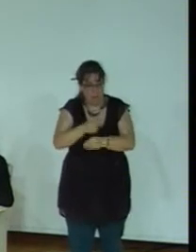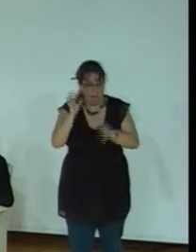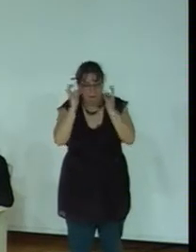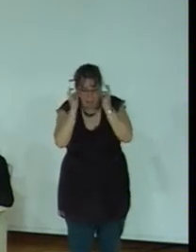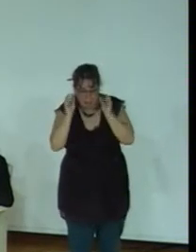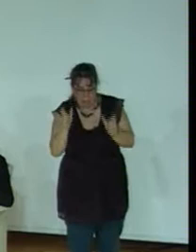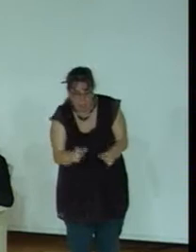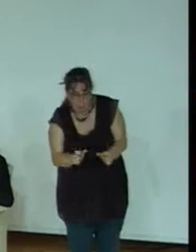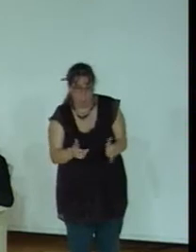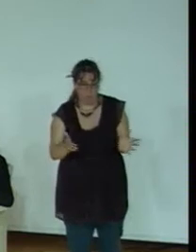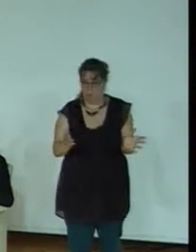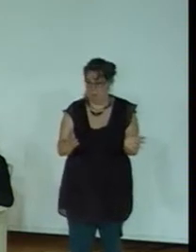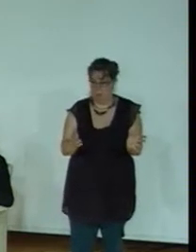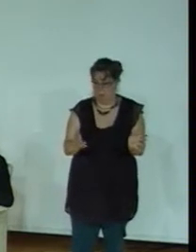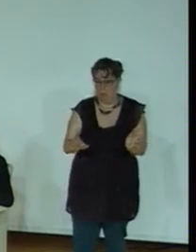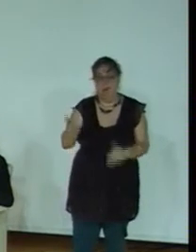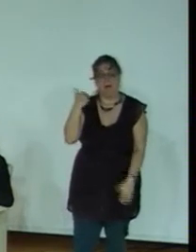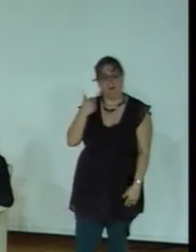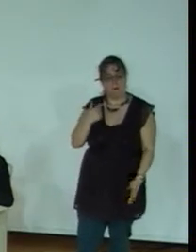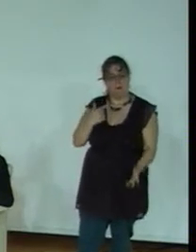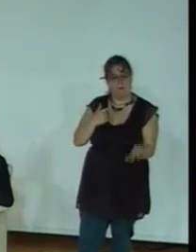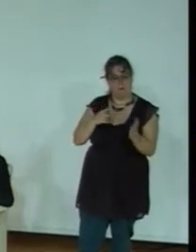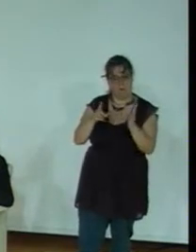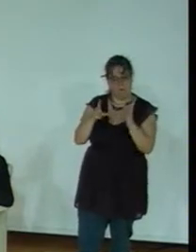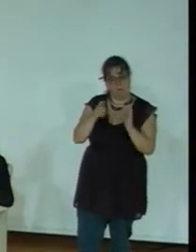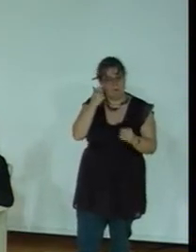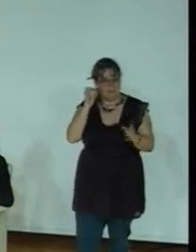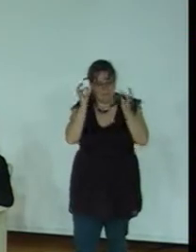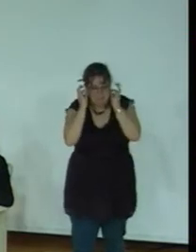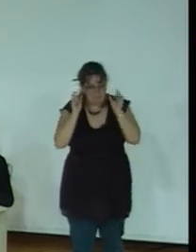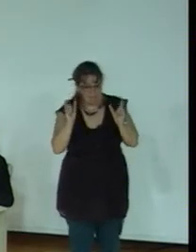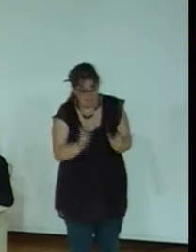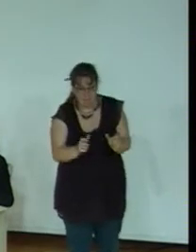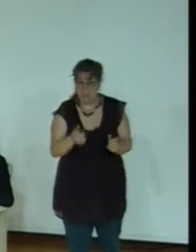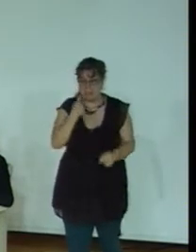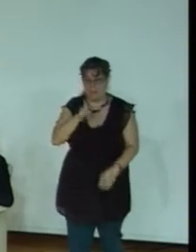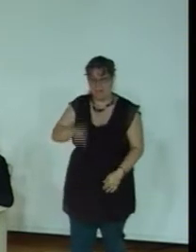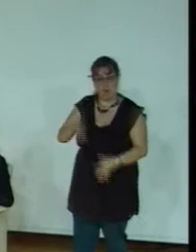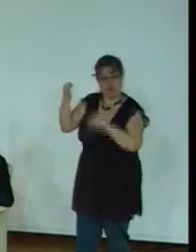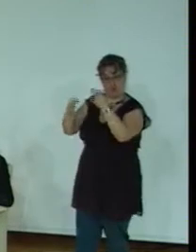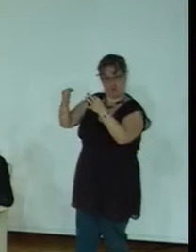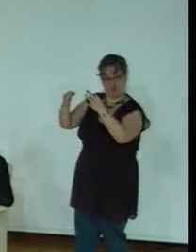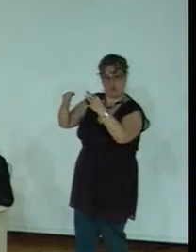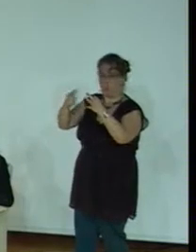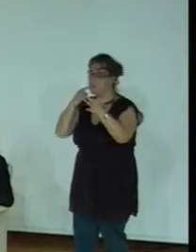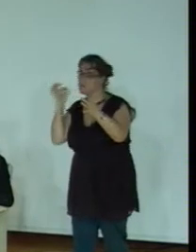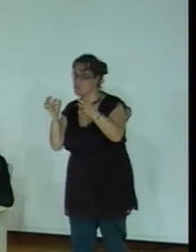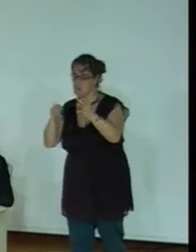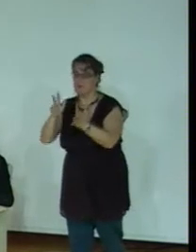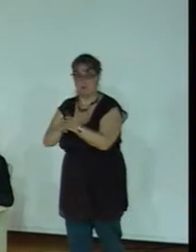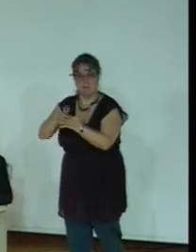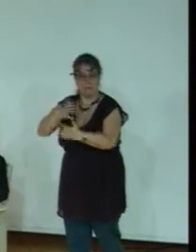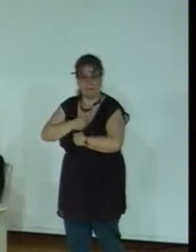pas le propos de la loi. Les écoutes réalisées par la police, traditionnellement, les écoutes ordonnées par un juge, n'étaient pas du tout concernées par la loi sur le